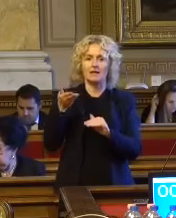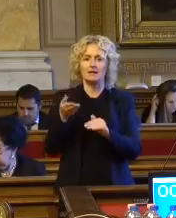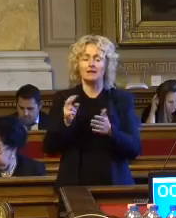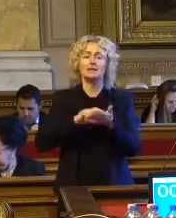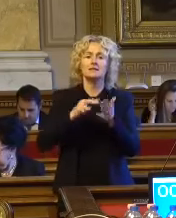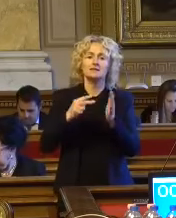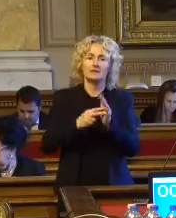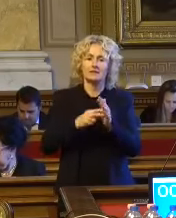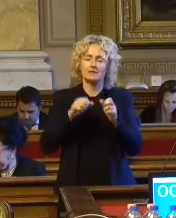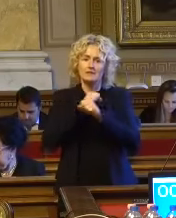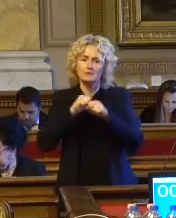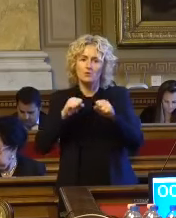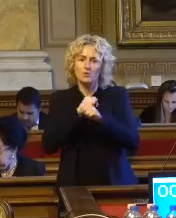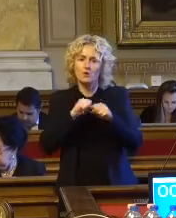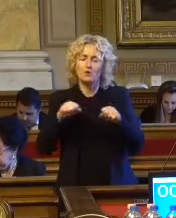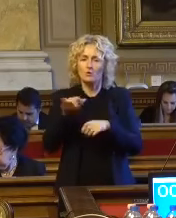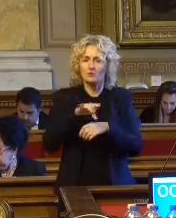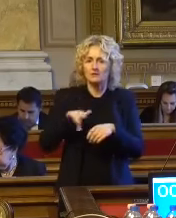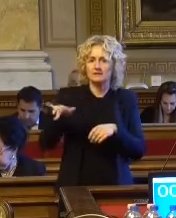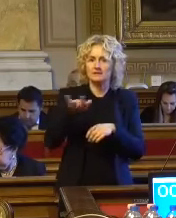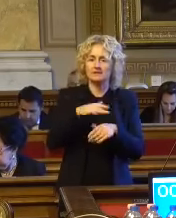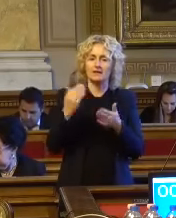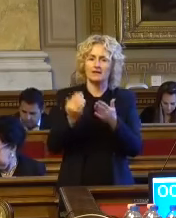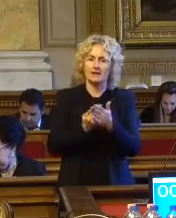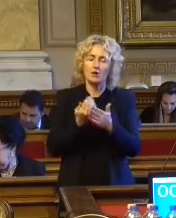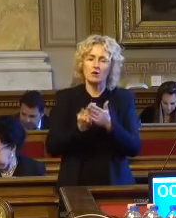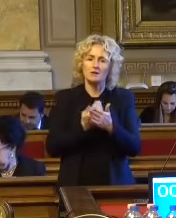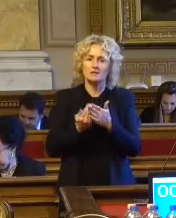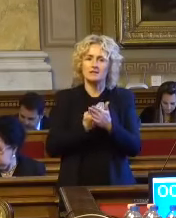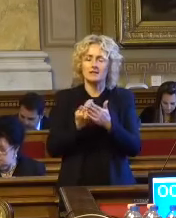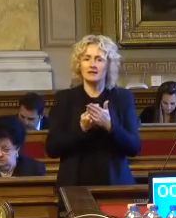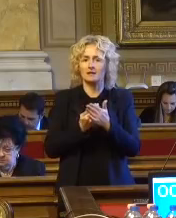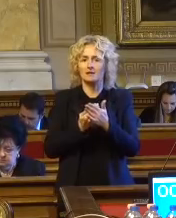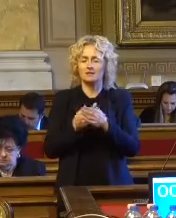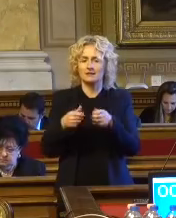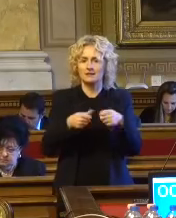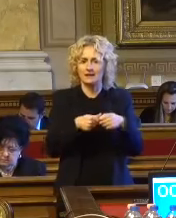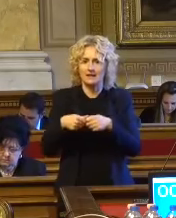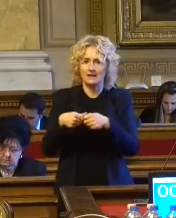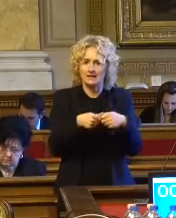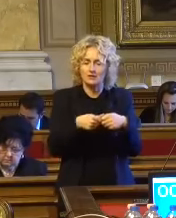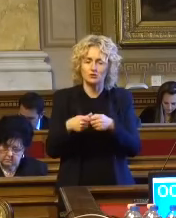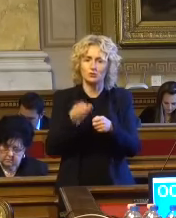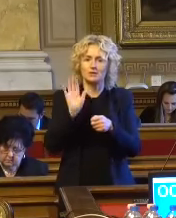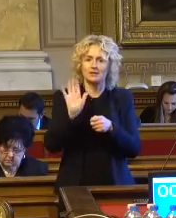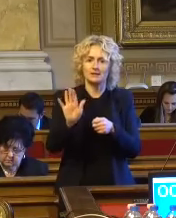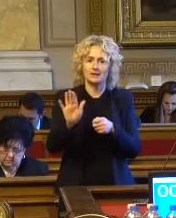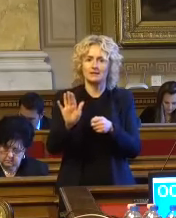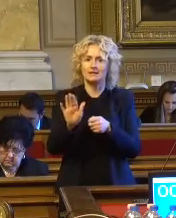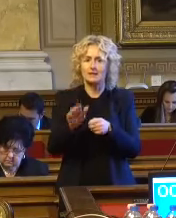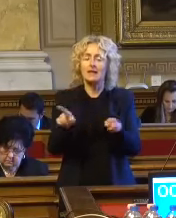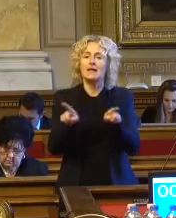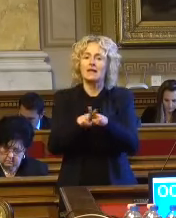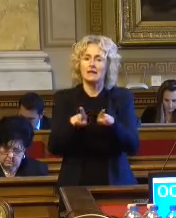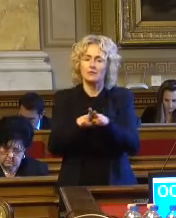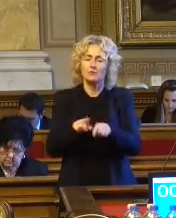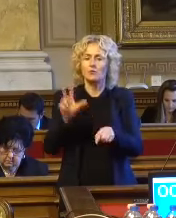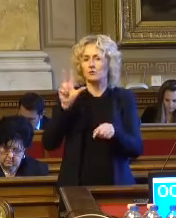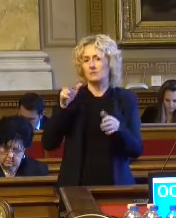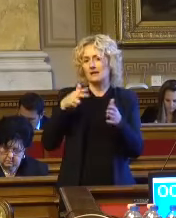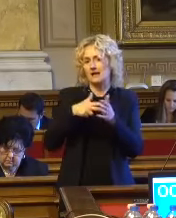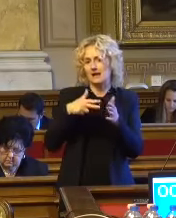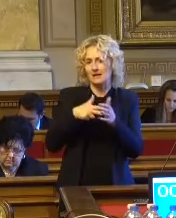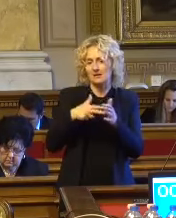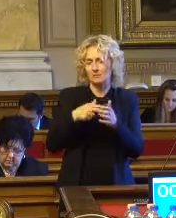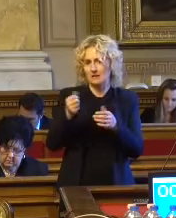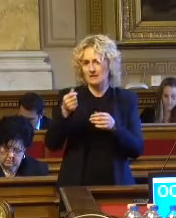az edzőtáborozók és a sportegyesületek részére egységesen 3000 forintos óradíjjal. A jelenlegi helyzetben a